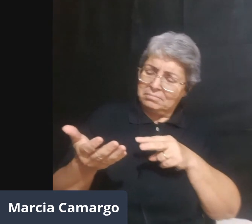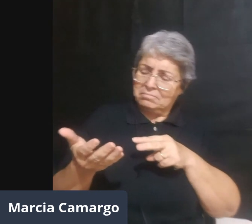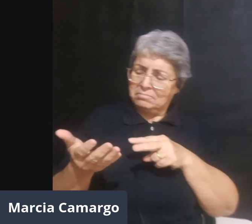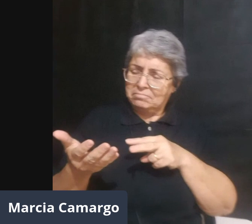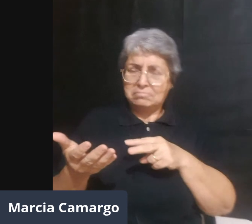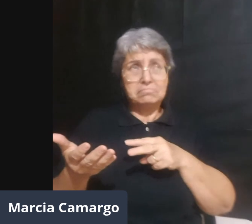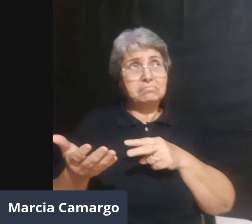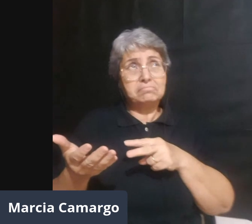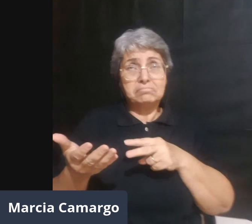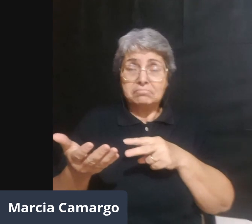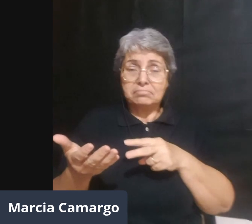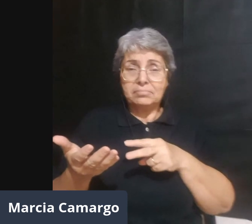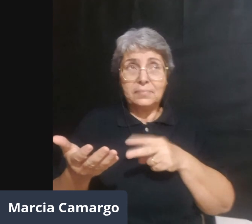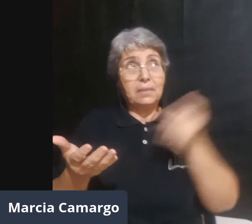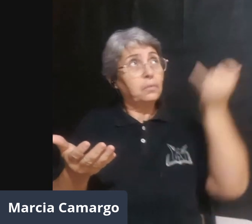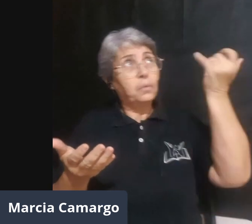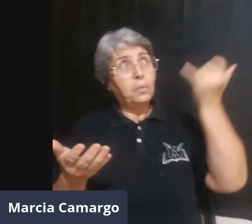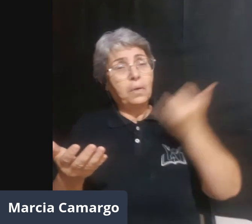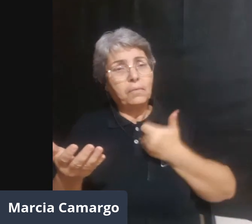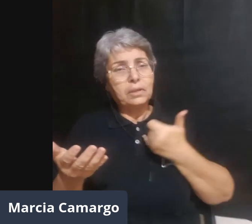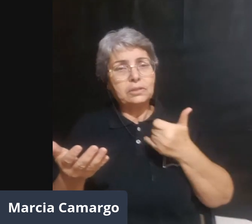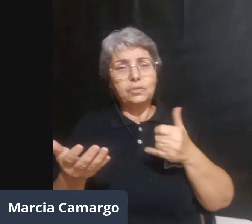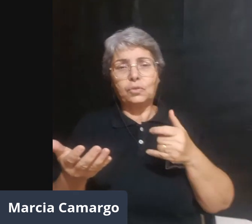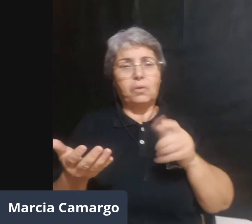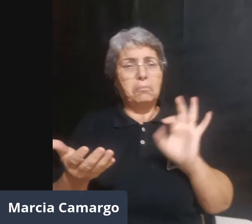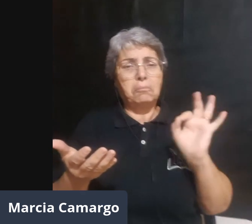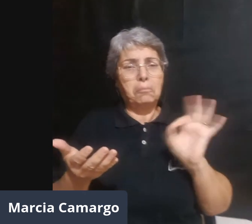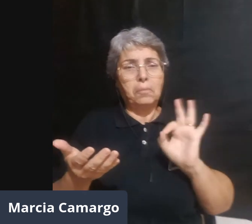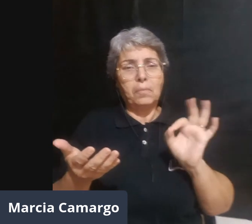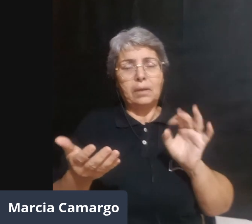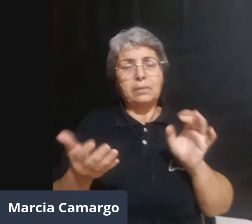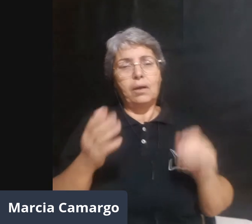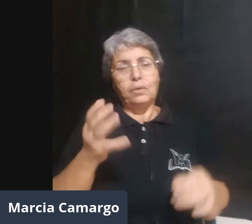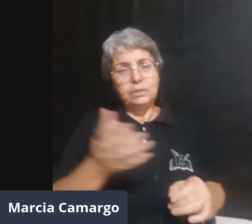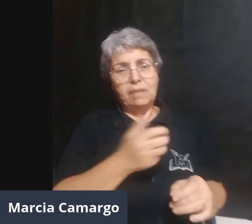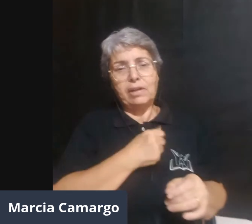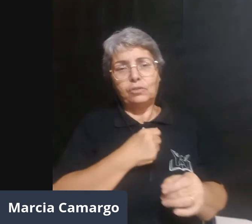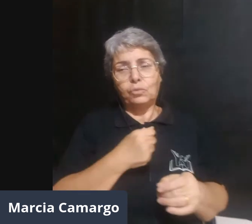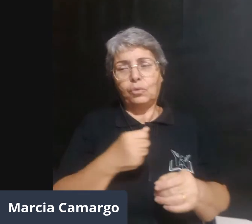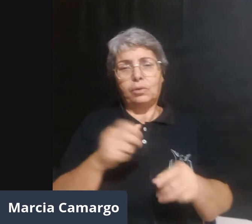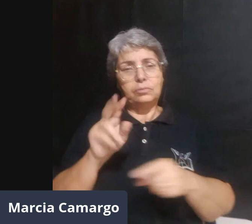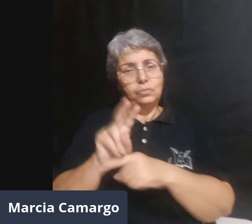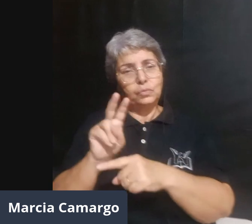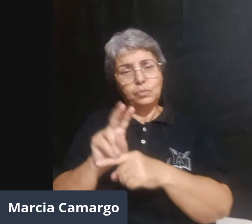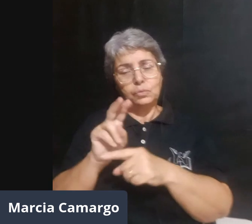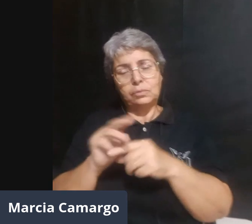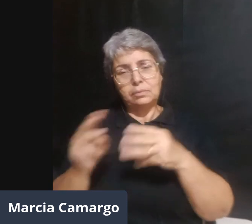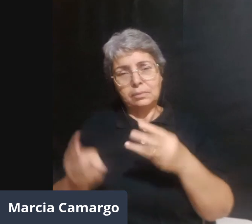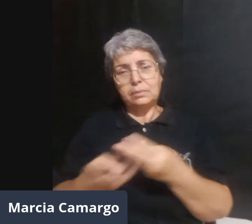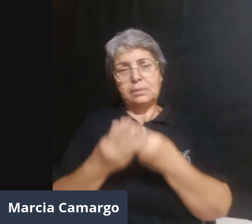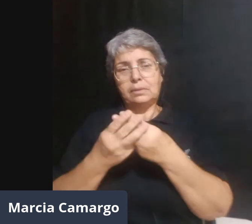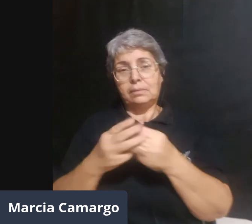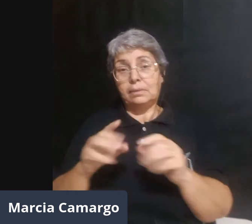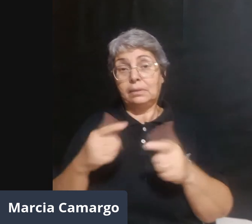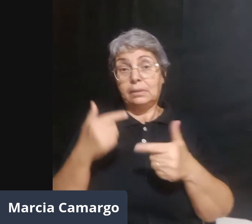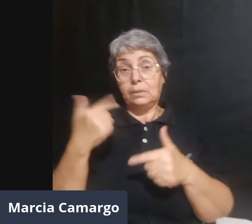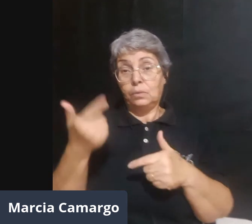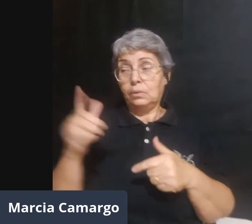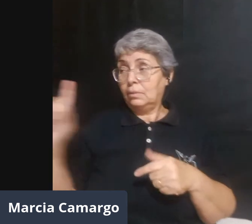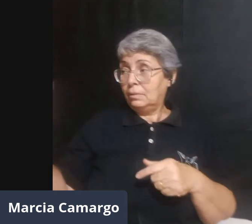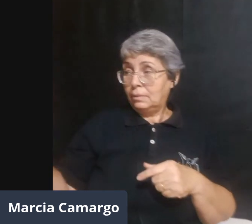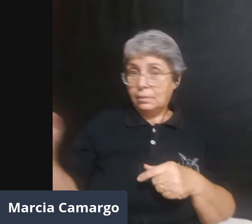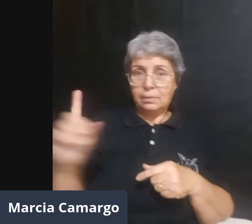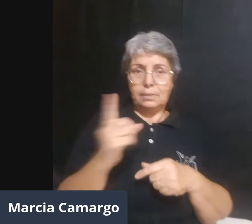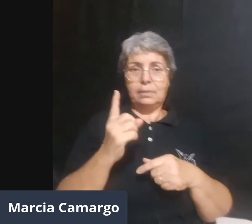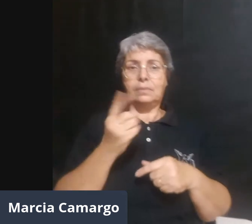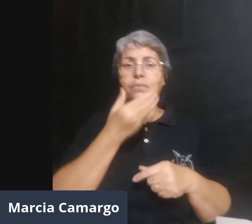falou e disse: esta é a consolação de Israel. Mas tão cedo Simeão entrou, ali viu o pequeno bebê